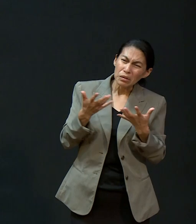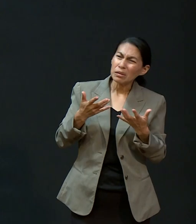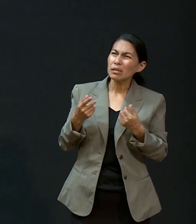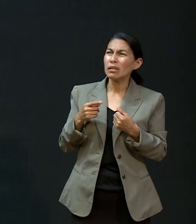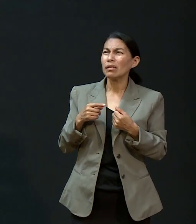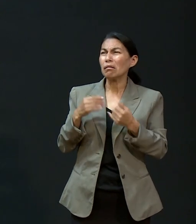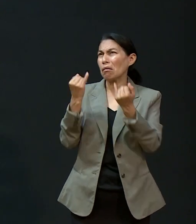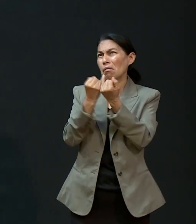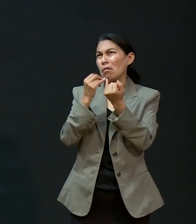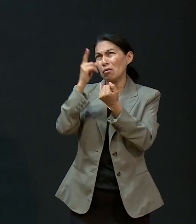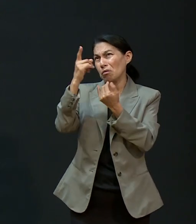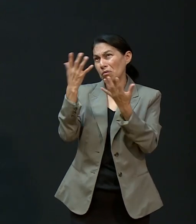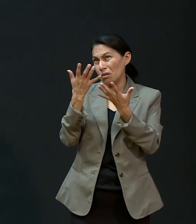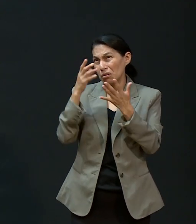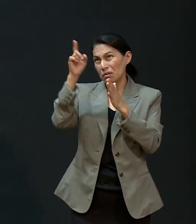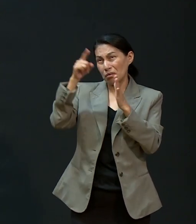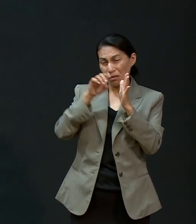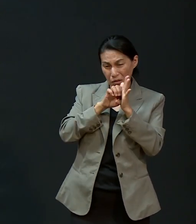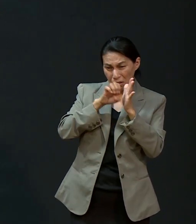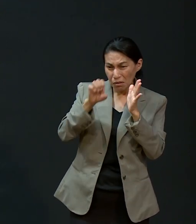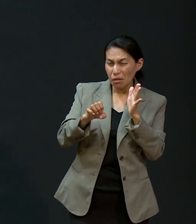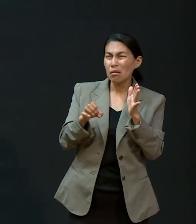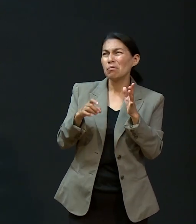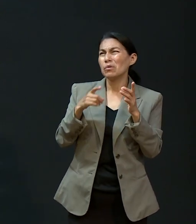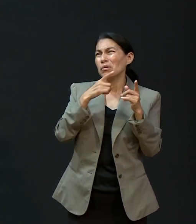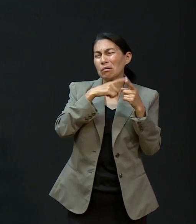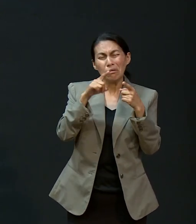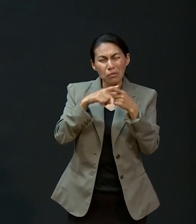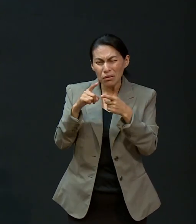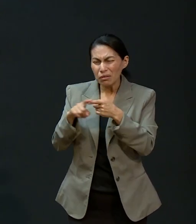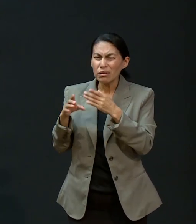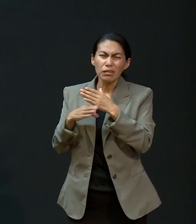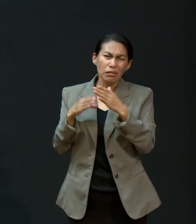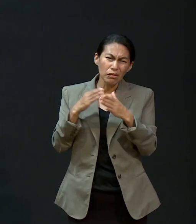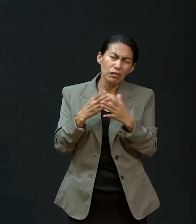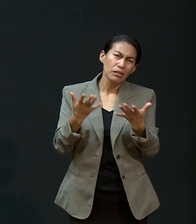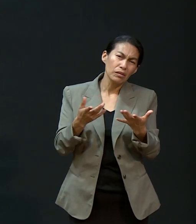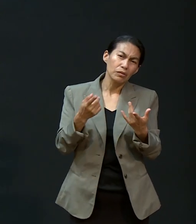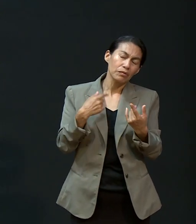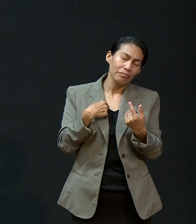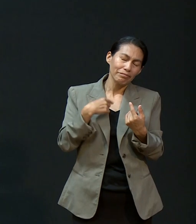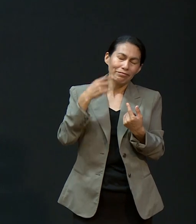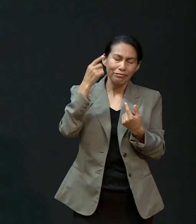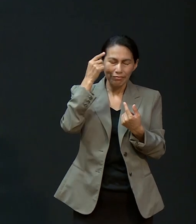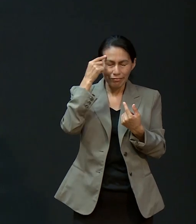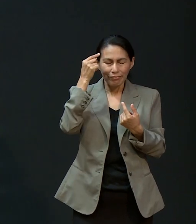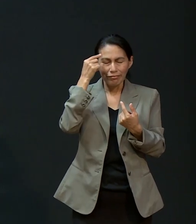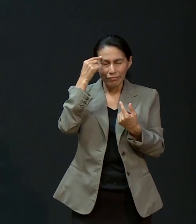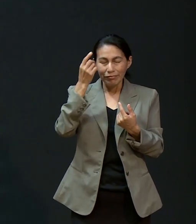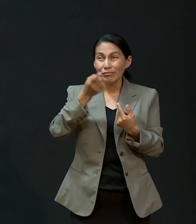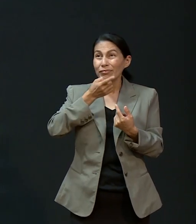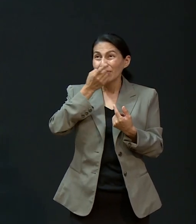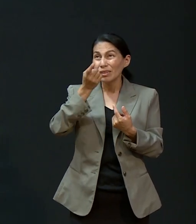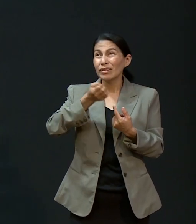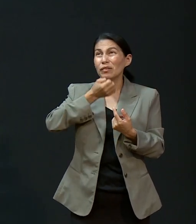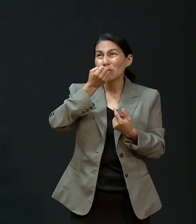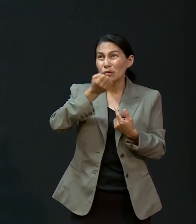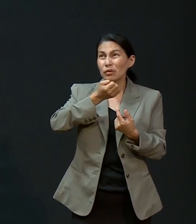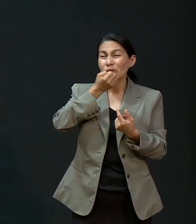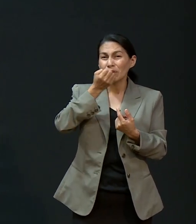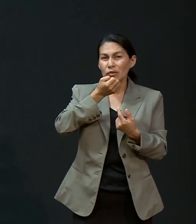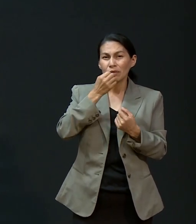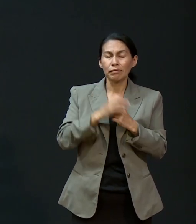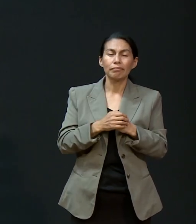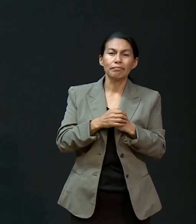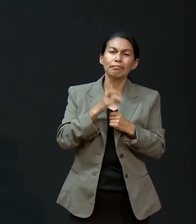poder seguir en la manera en que tú hubieras hecho cualquier cosa. Y ese tipo de cositas fueron cambiando y me hizo